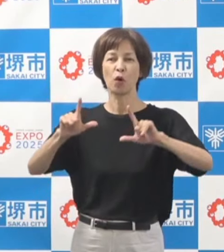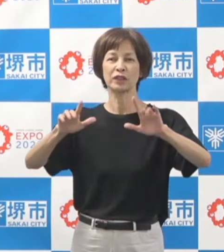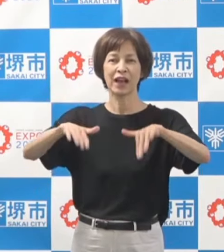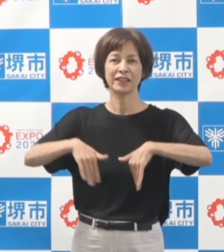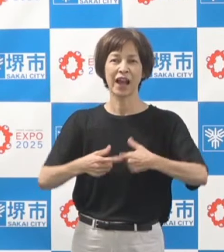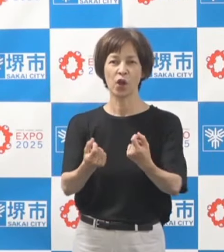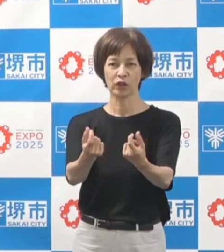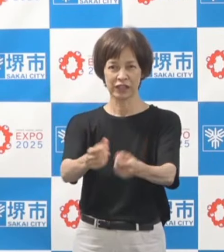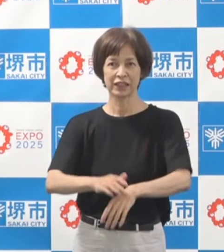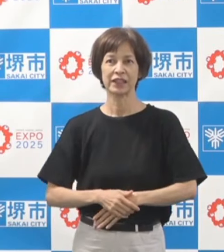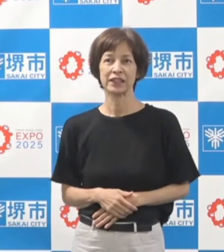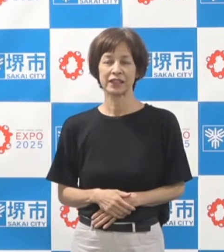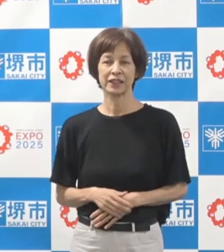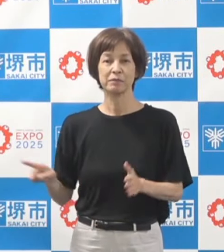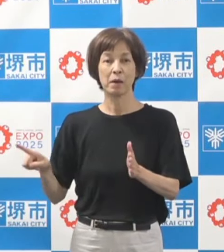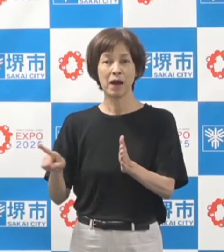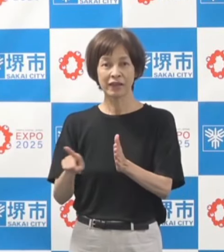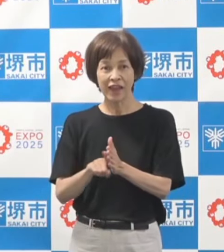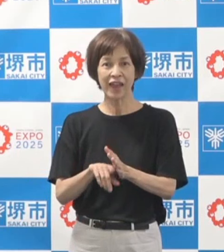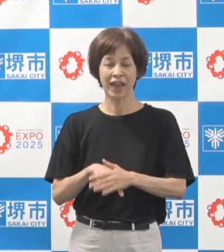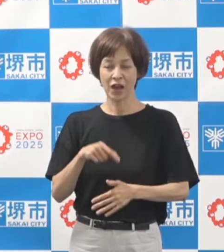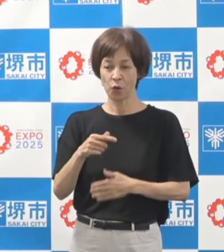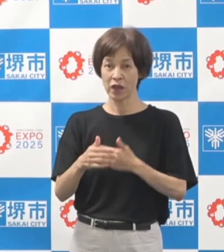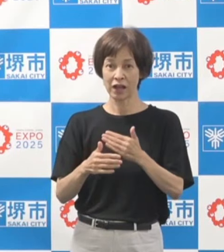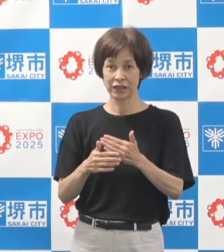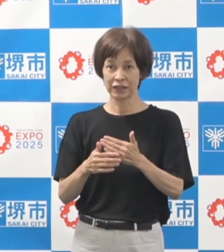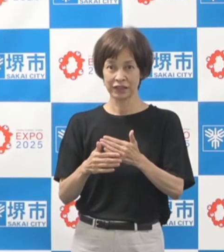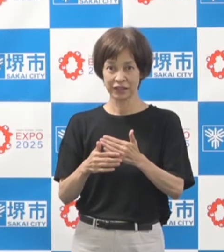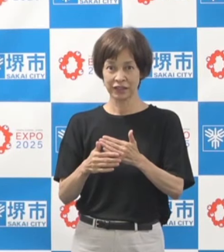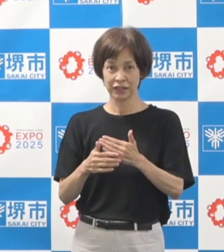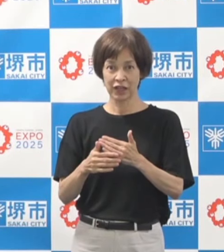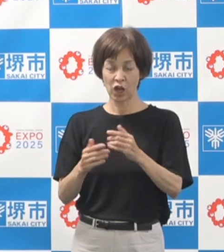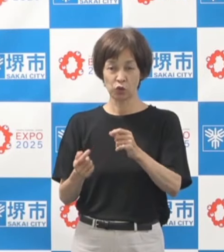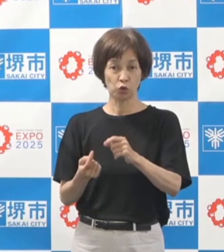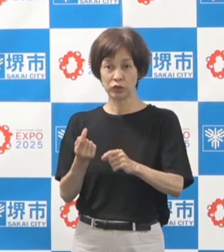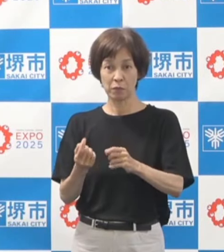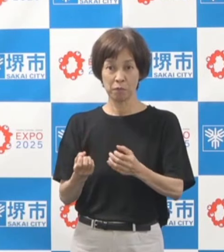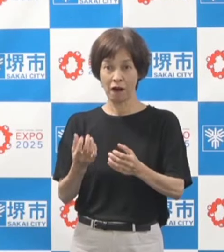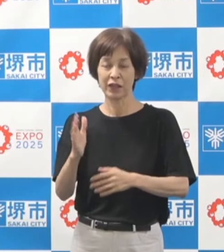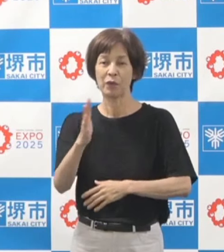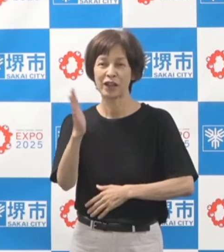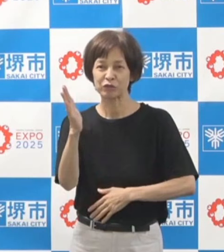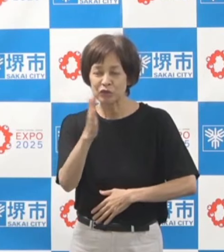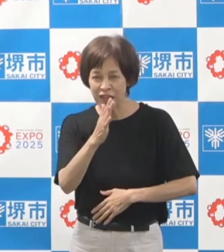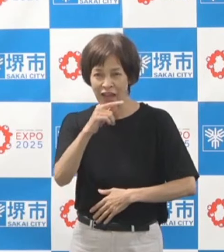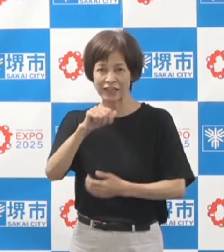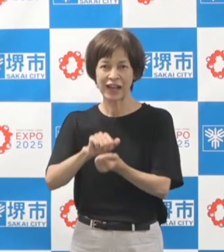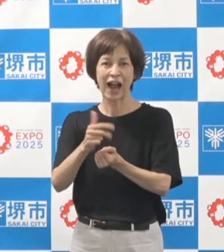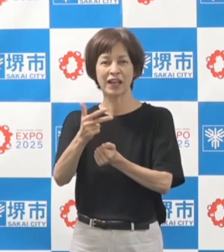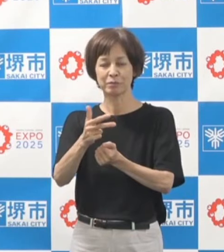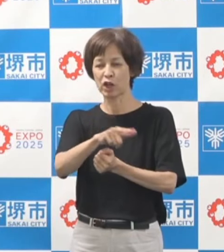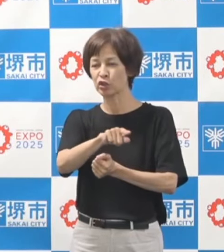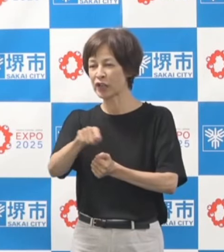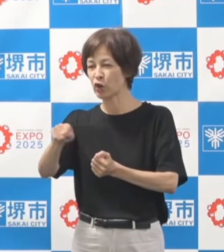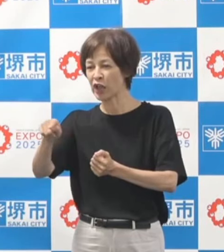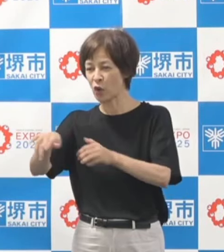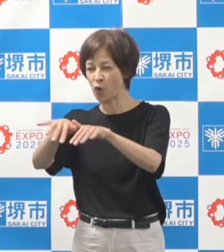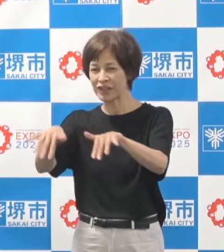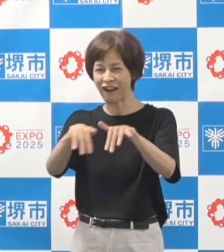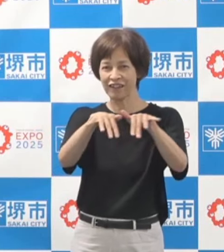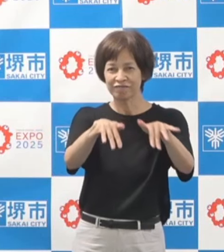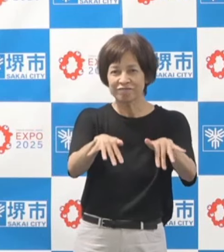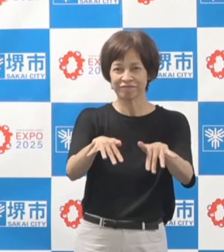これまで全くこの話がなかったわけではなくてですね、堺市としてもそれぞれの機関とお話